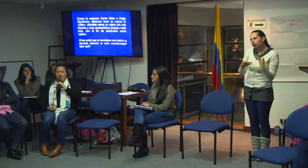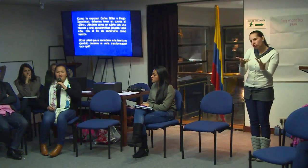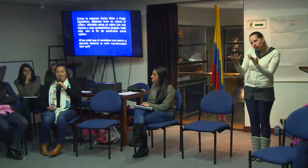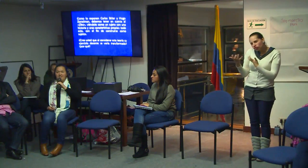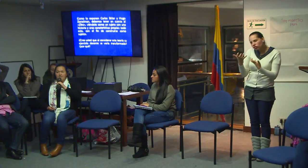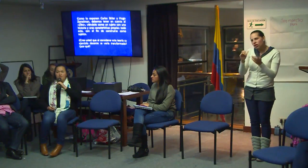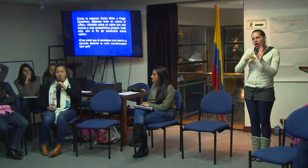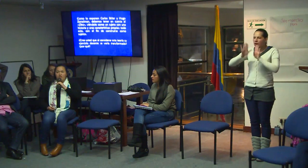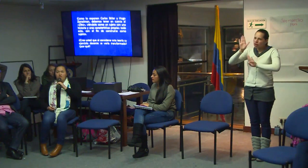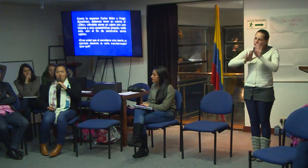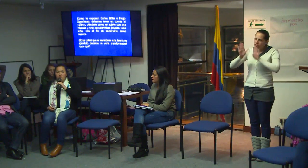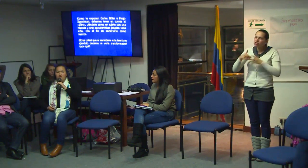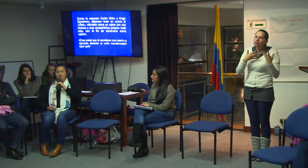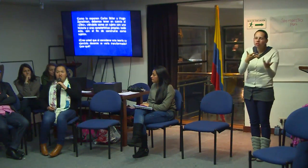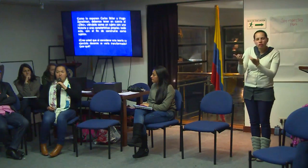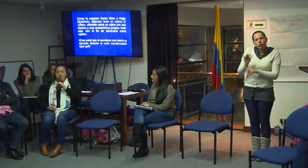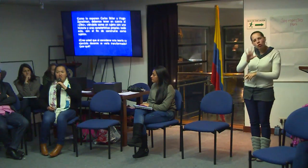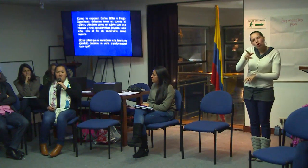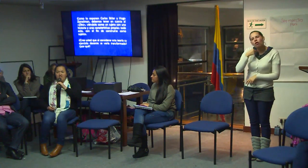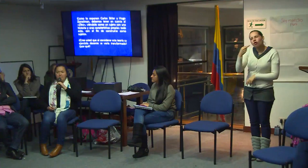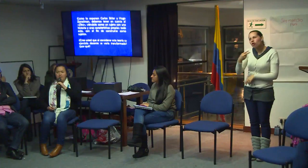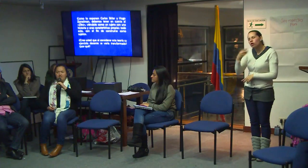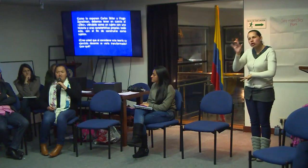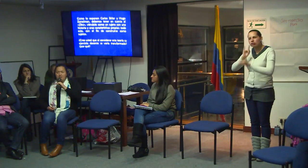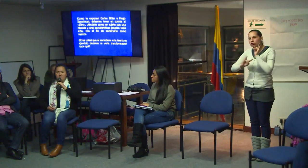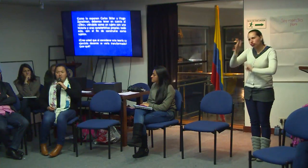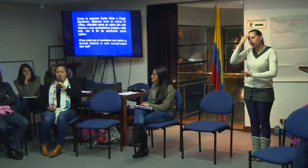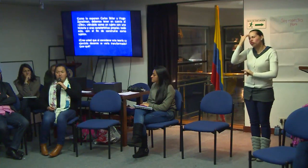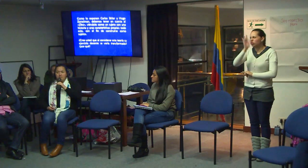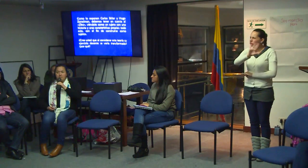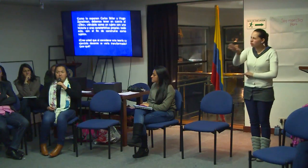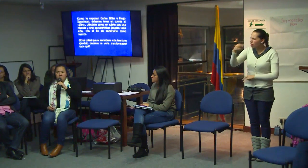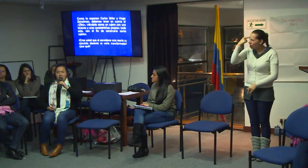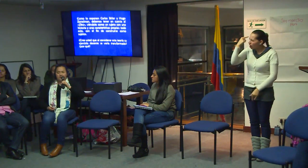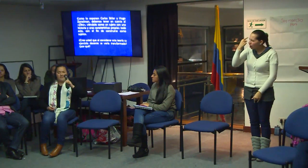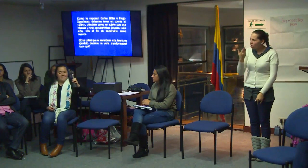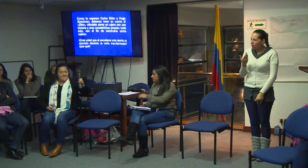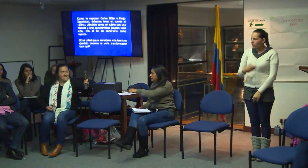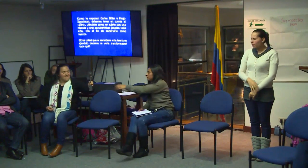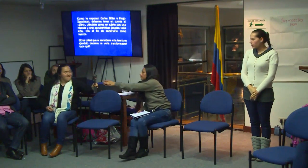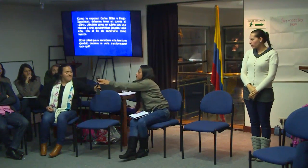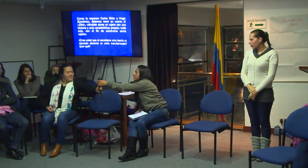participar. Queremos oír sus voces, queremos saber qué piensan.